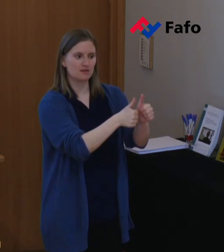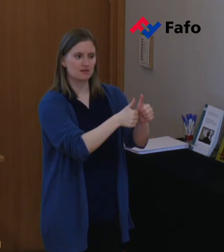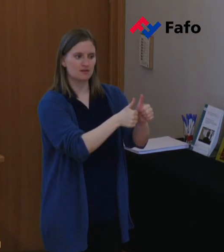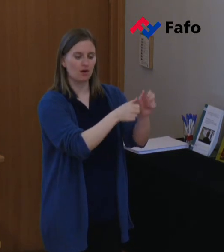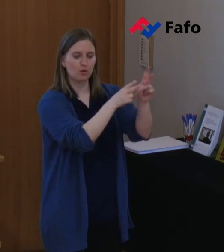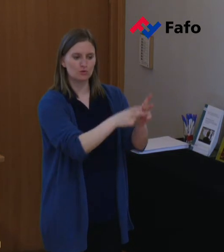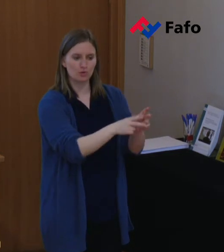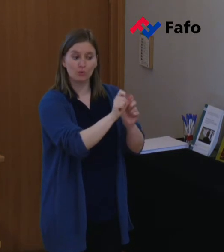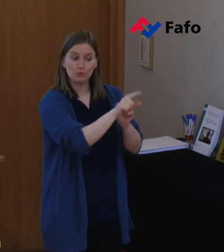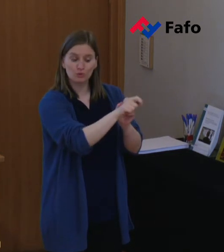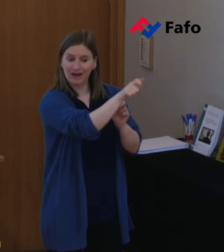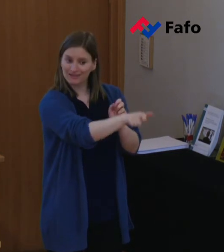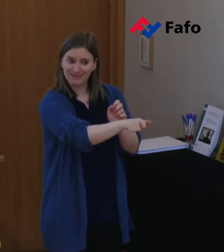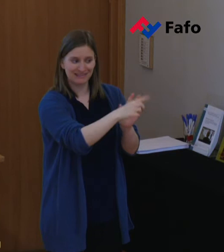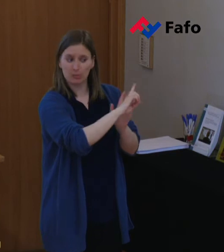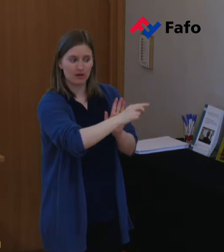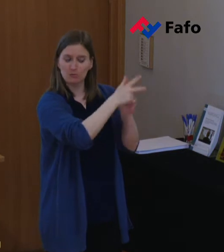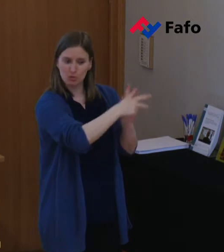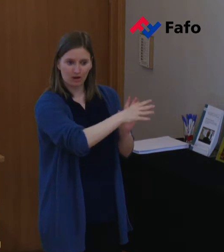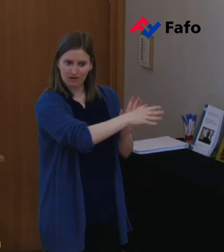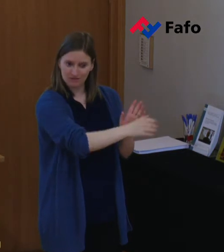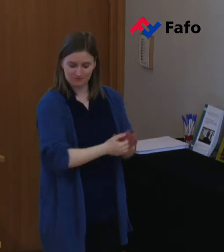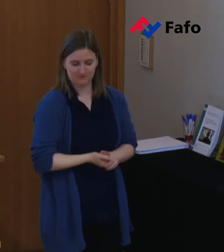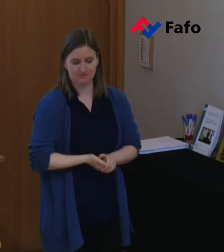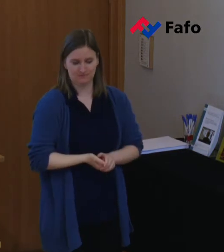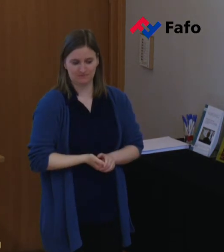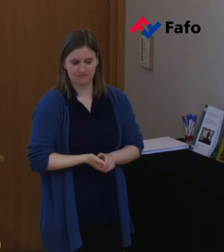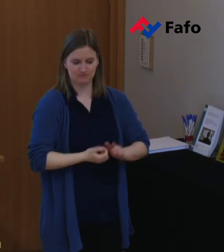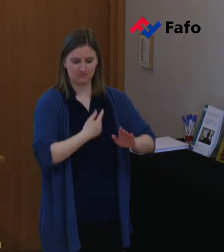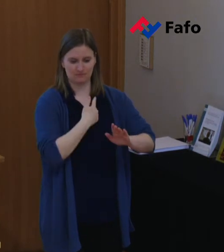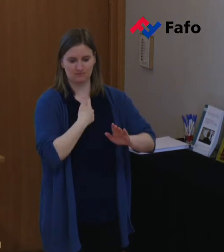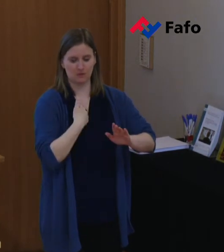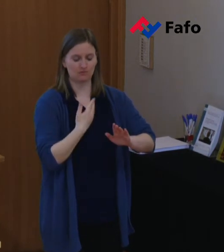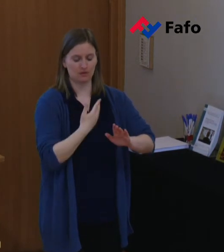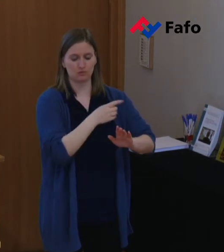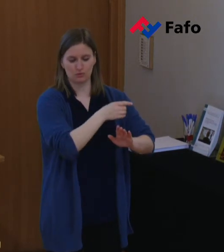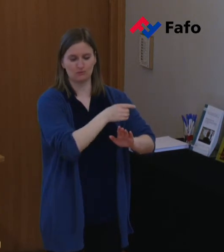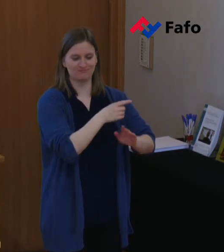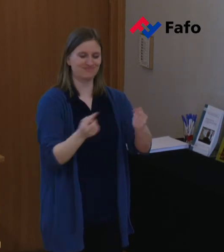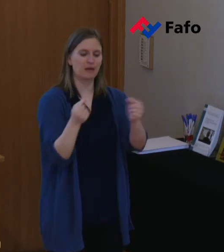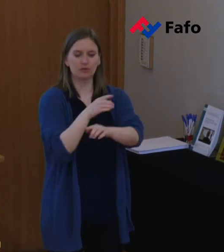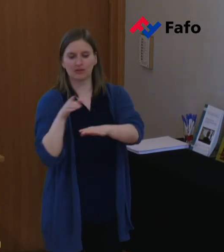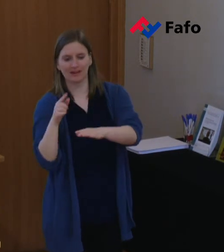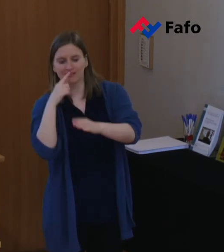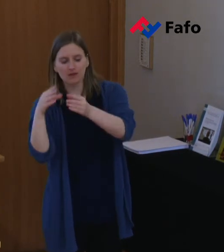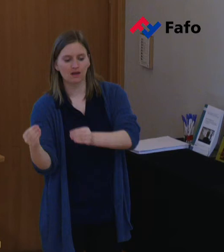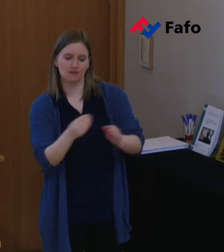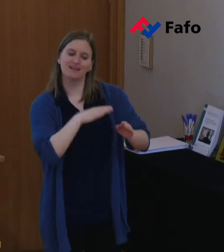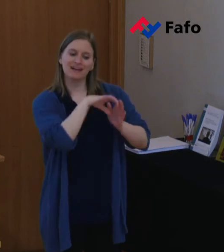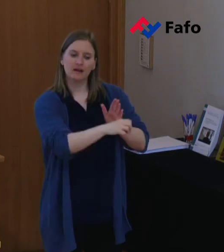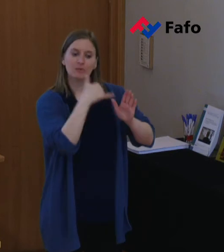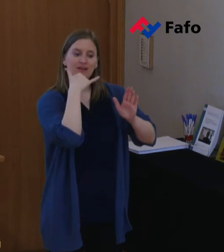også utleierne, ikke bare brukerne. De har også i motsetning til i Sandnes vært tilgjengelig på telefon helt frem til klokka